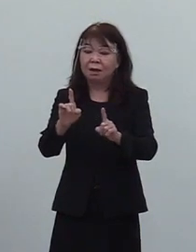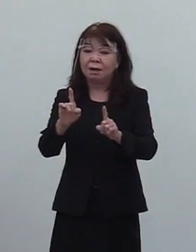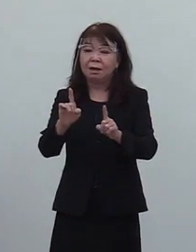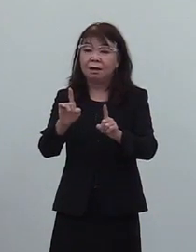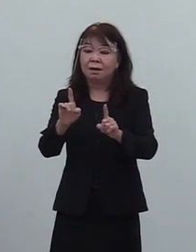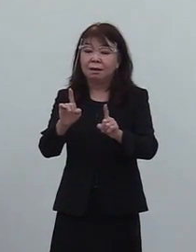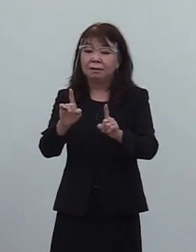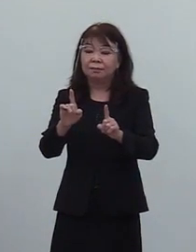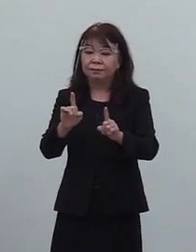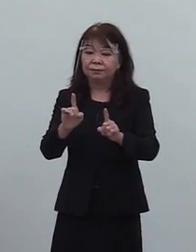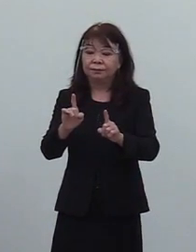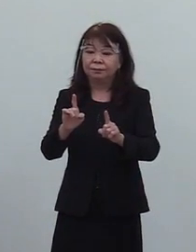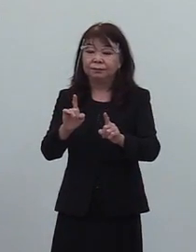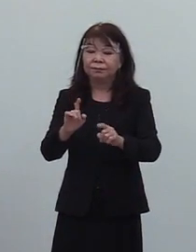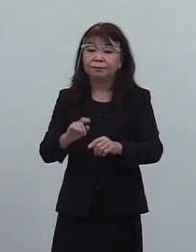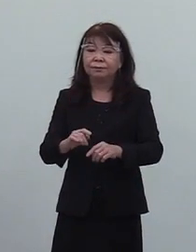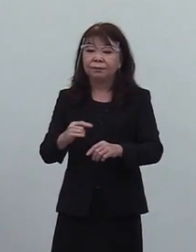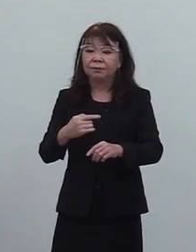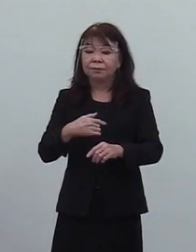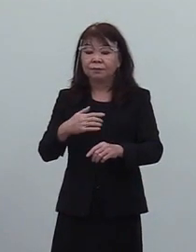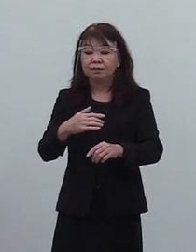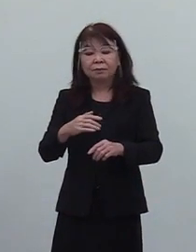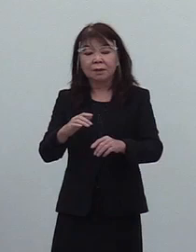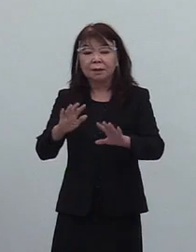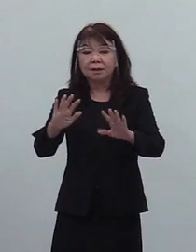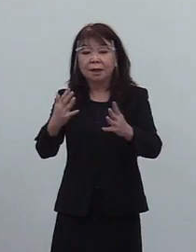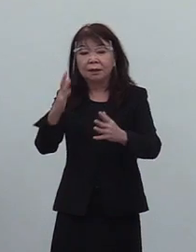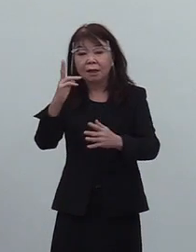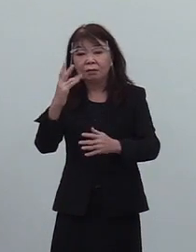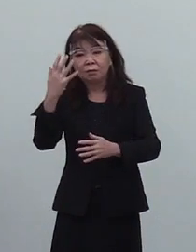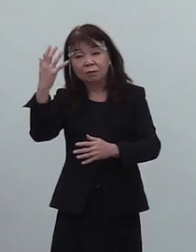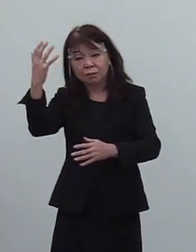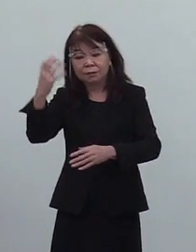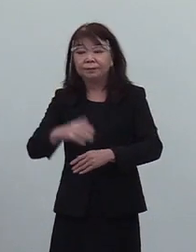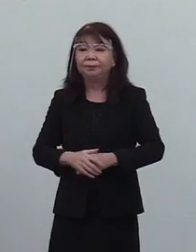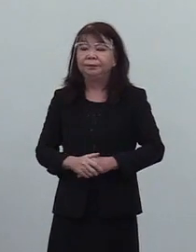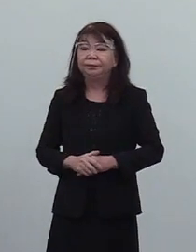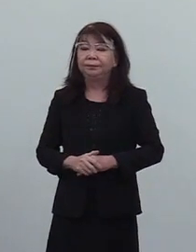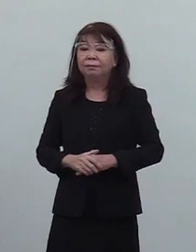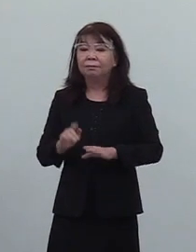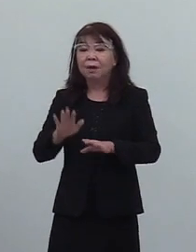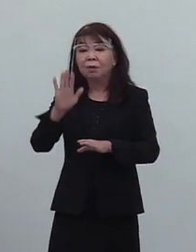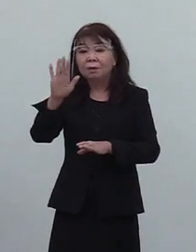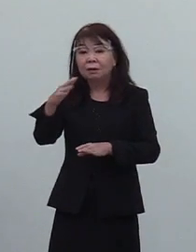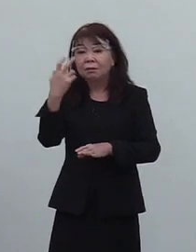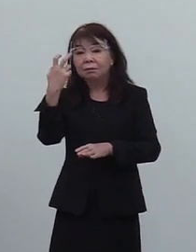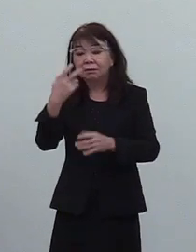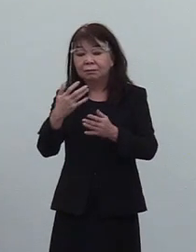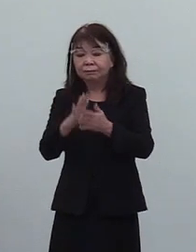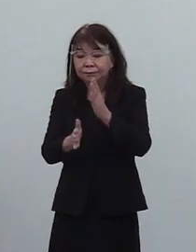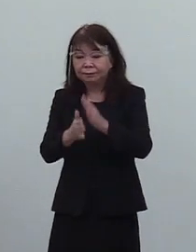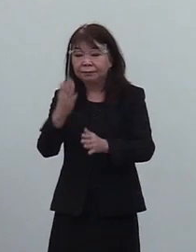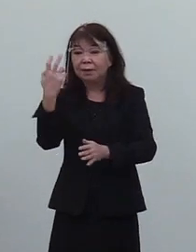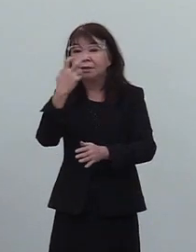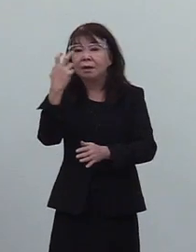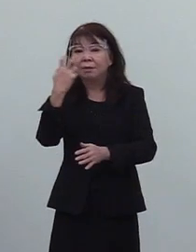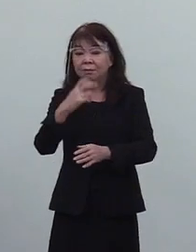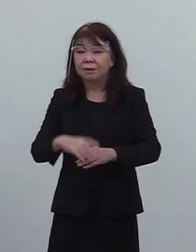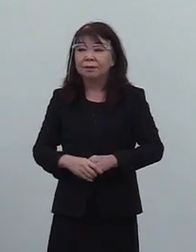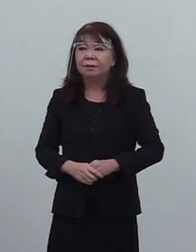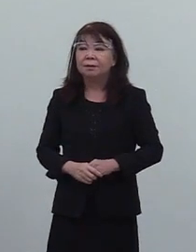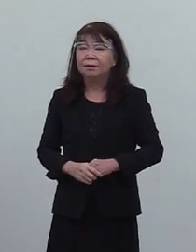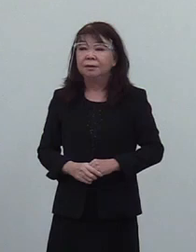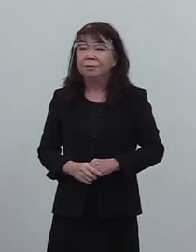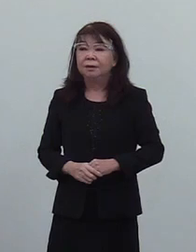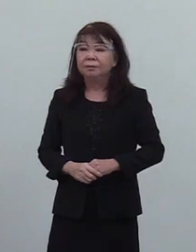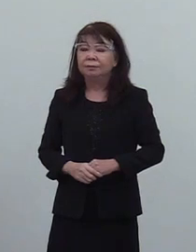と、あまり考えられないのかなというふうには思っておりますけれども、それはこれから調べていくことになるかと思います。 それ